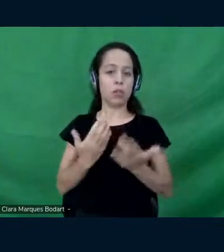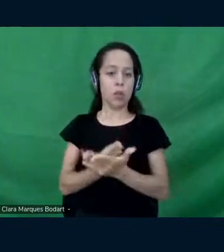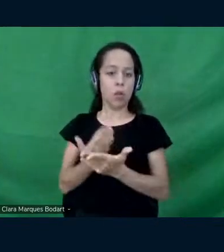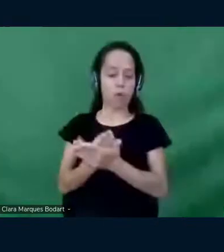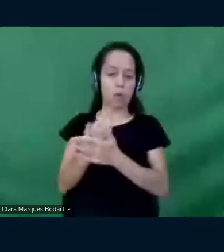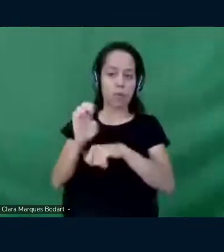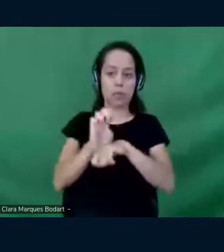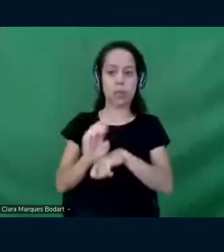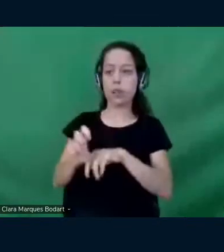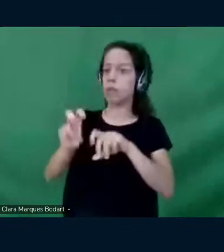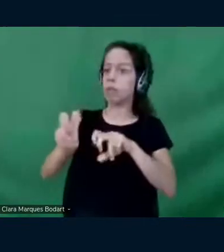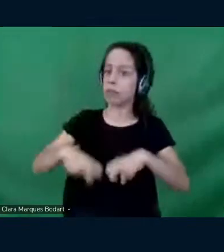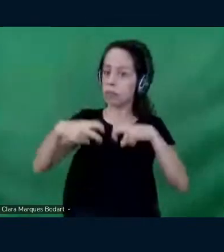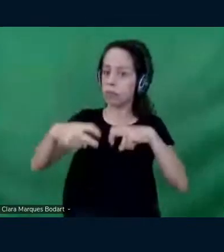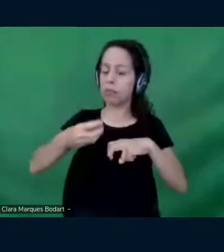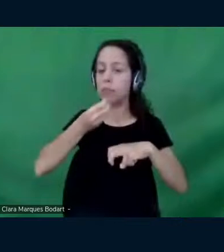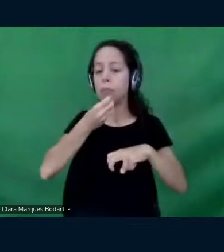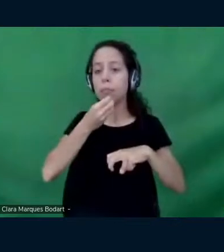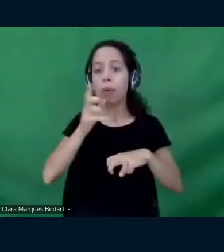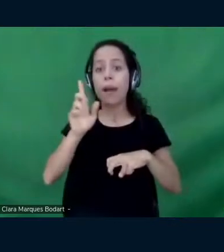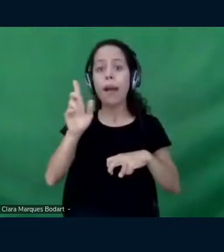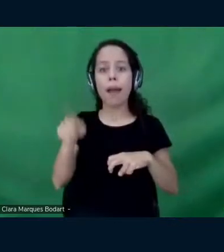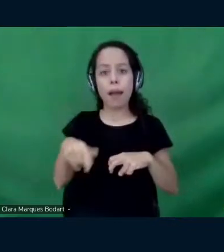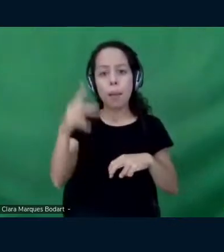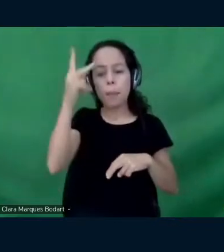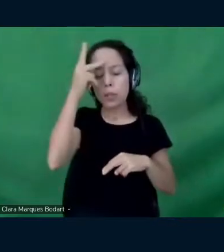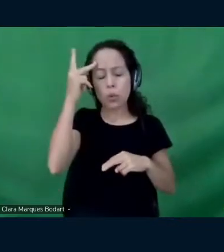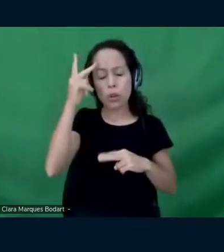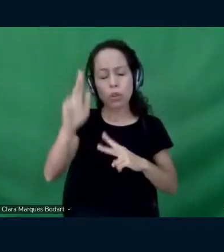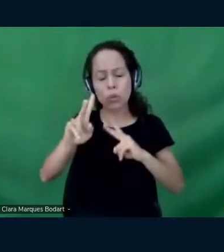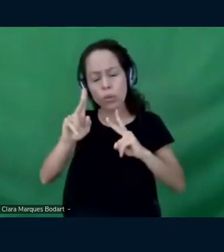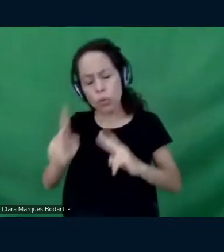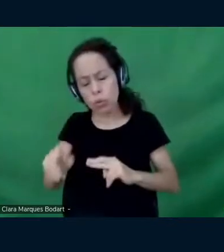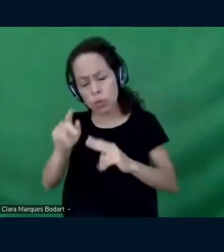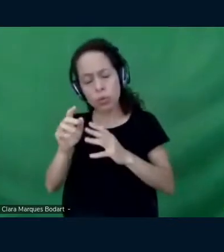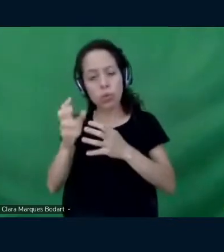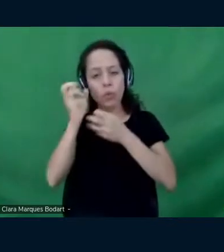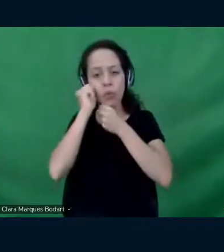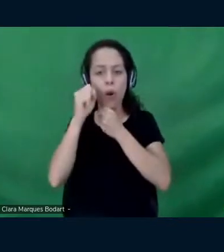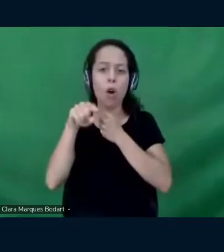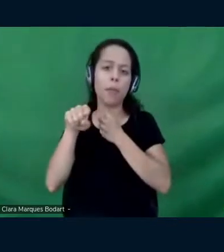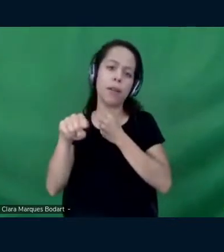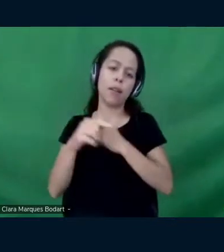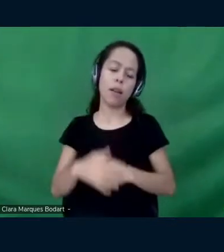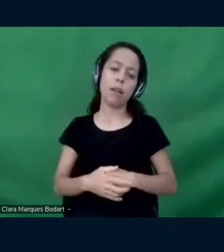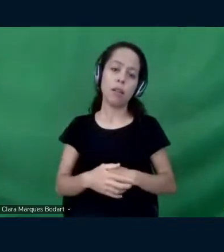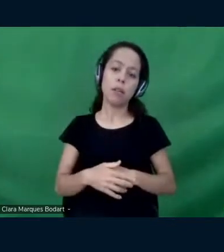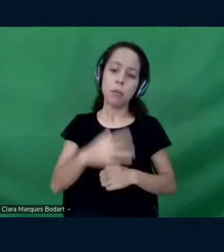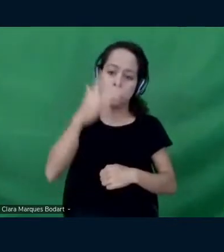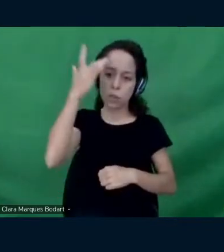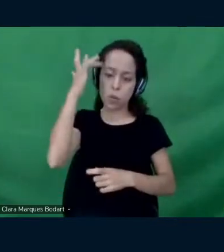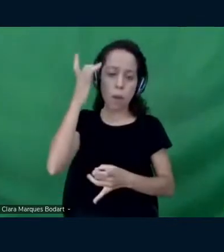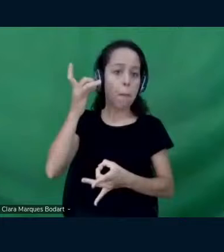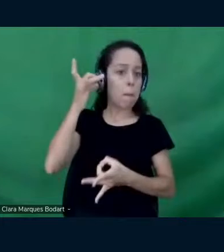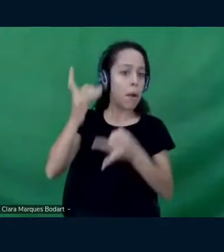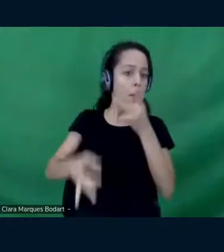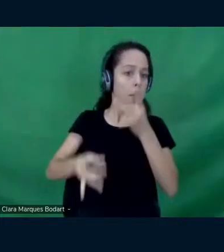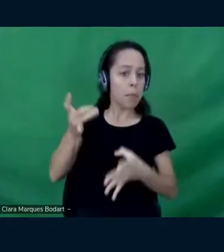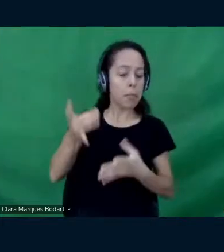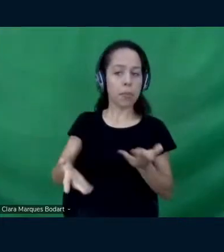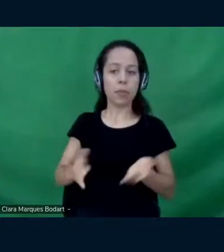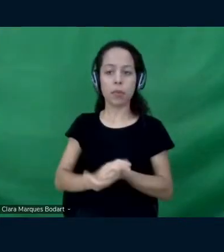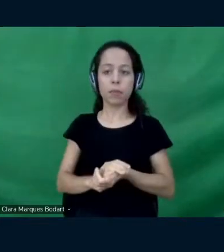eram em regime de internato, da mais alta qualidade. Eles foram abandonados. O programa